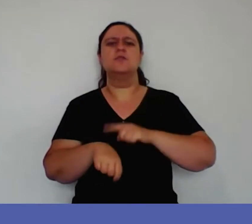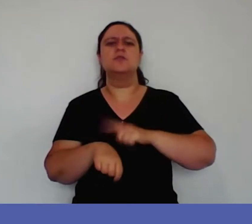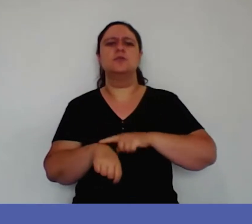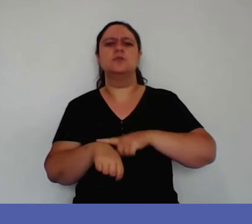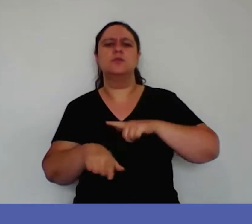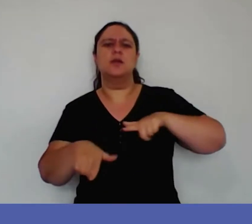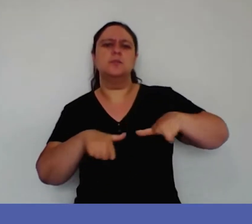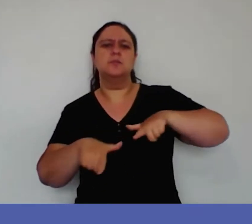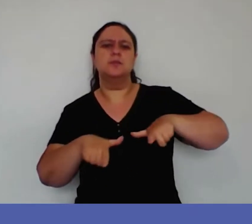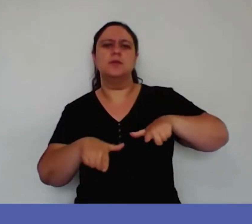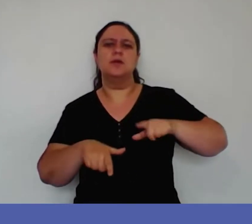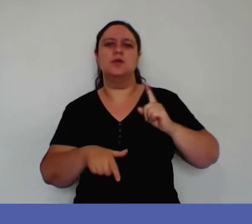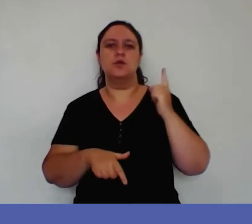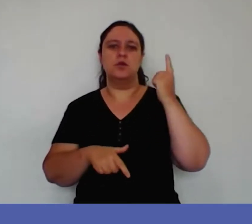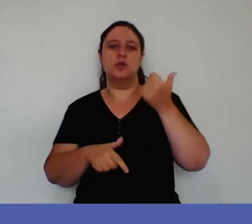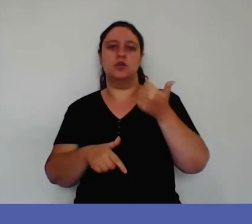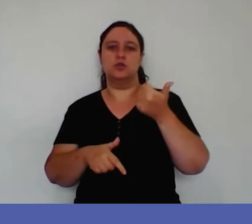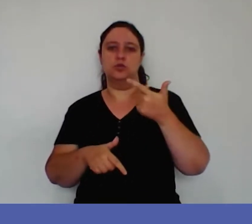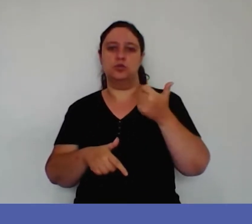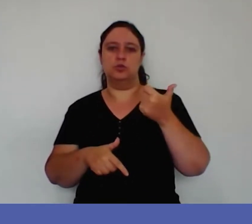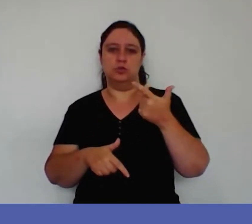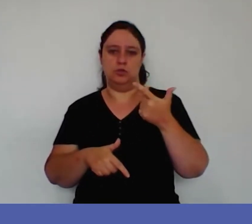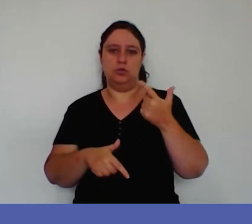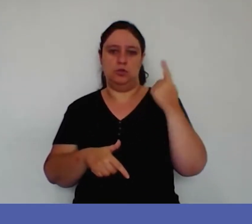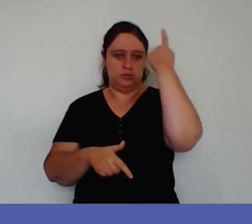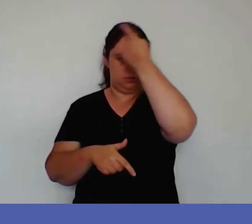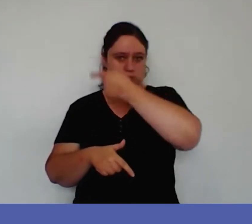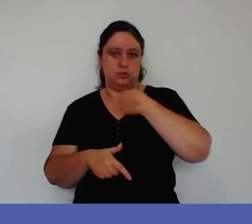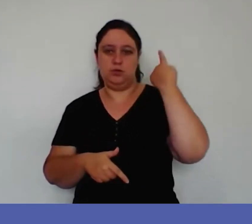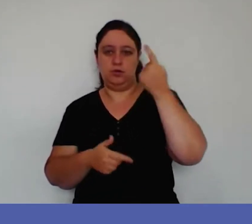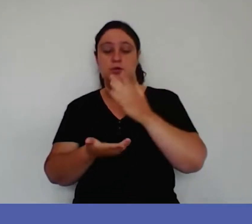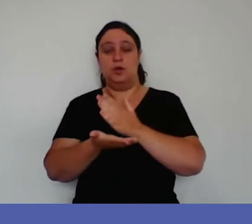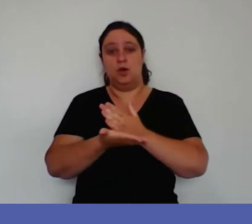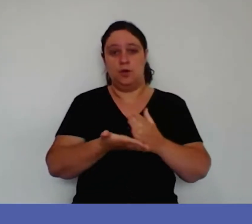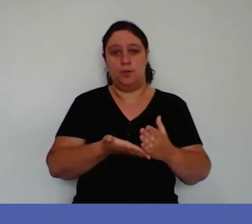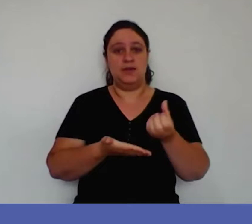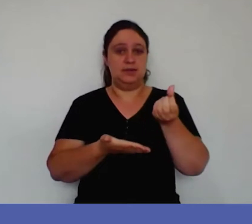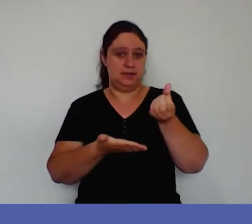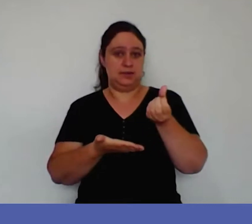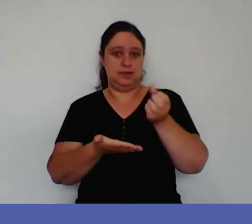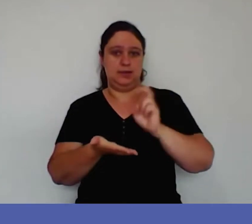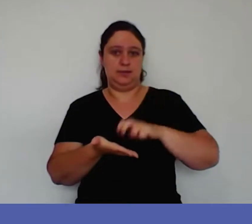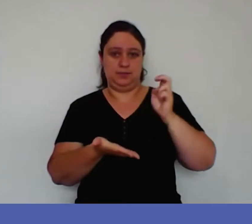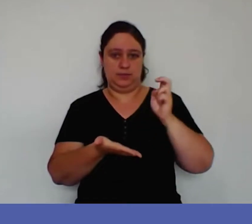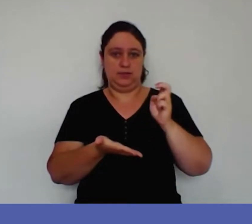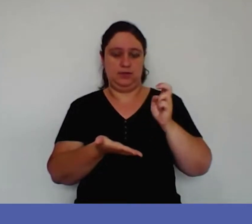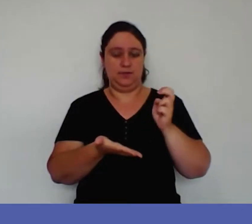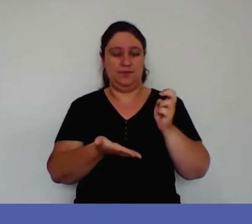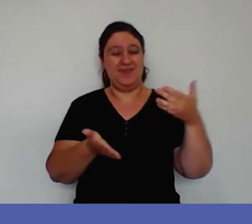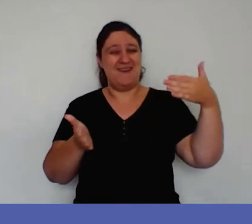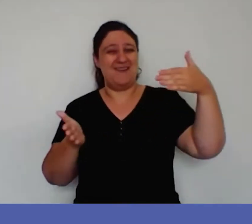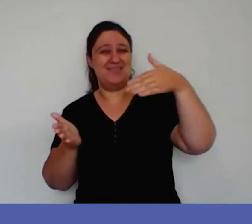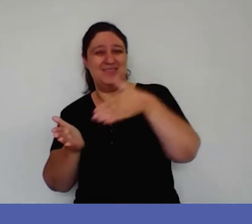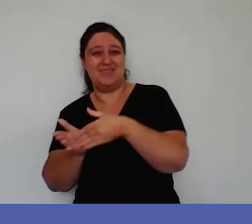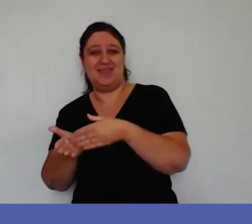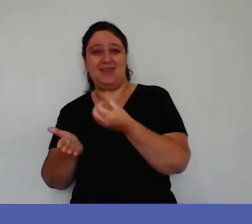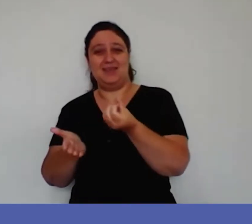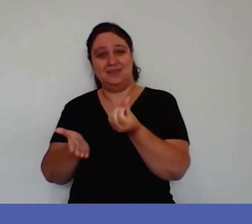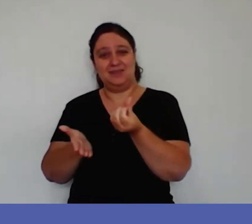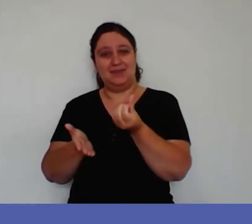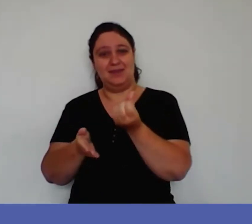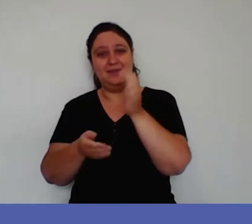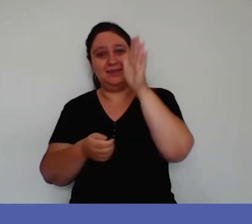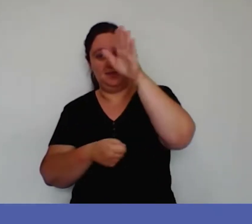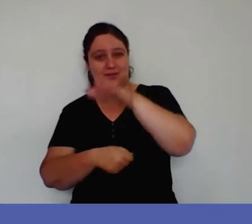12 horas. 12 horas. Começa às 6 horas da manhã e termina às 6 horas da tarde, que